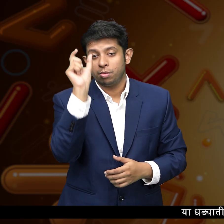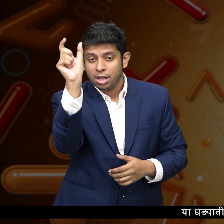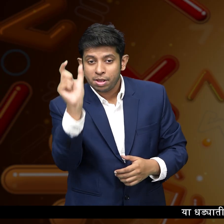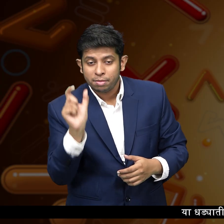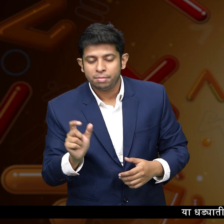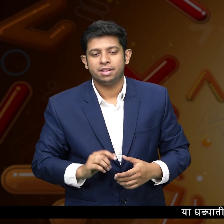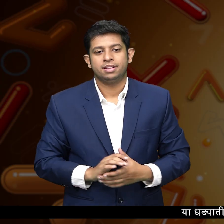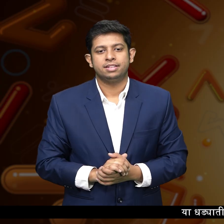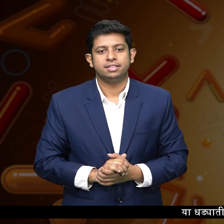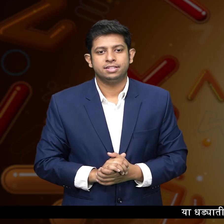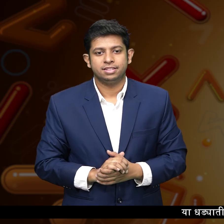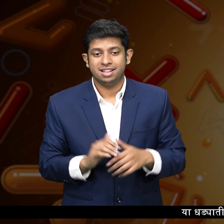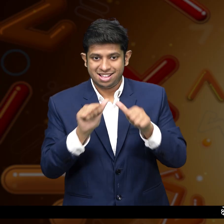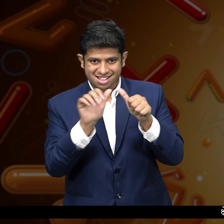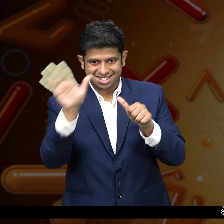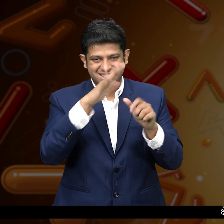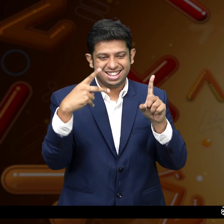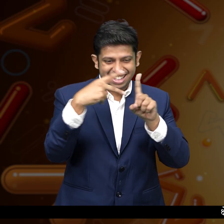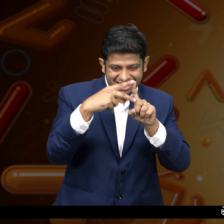या धड्यातील सांकेतिक शब्द क्षेत्रफळ,